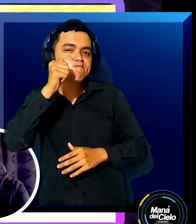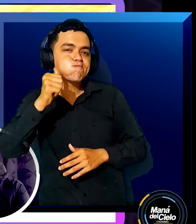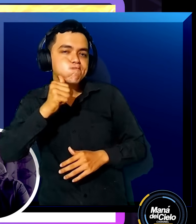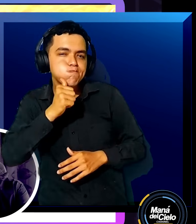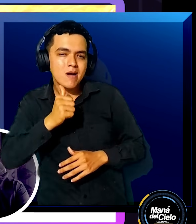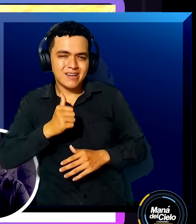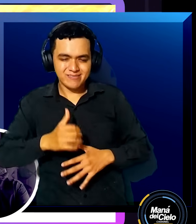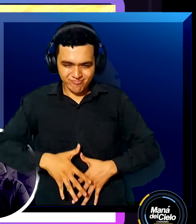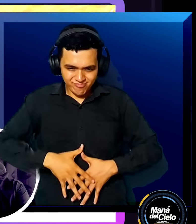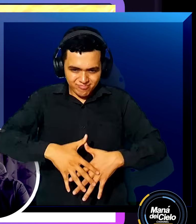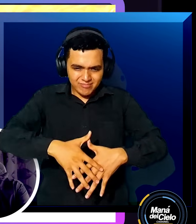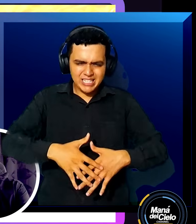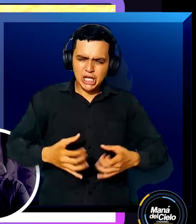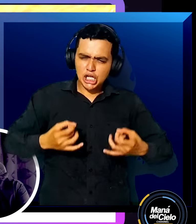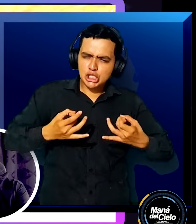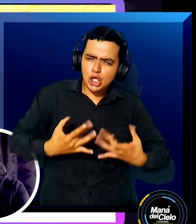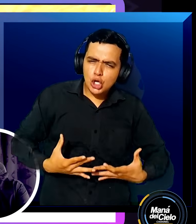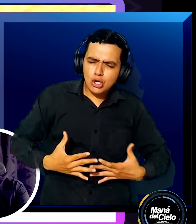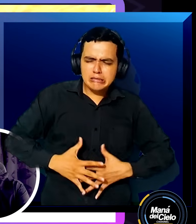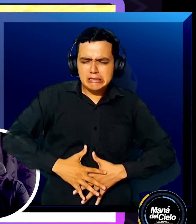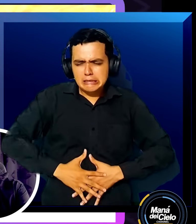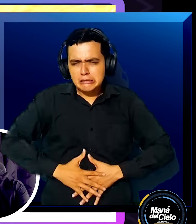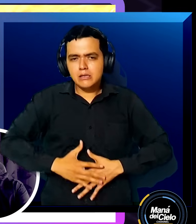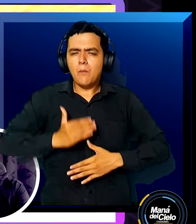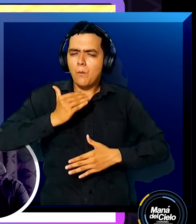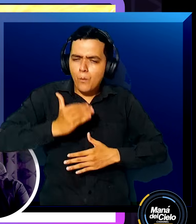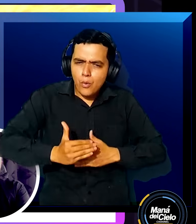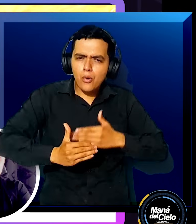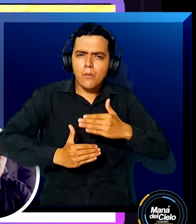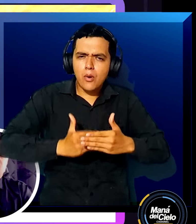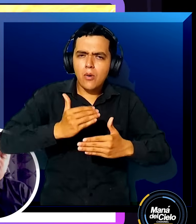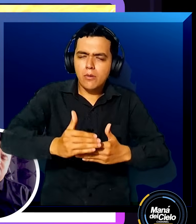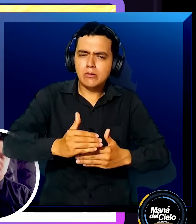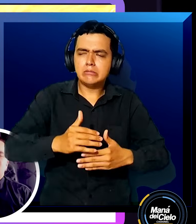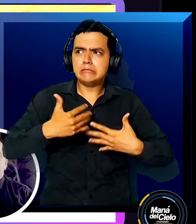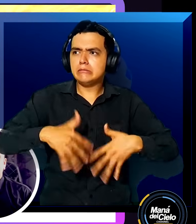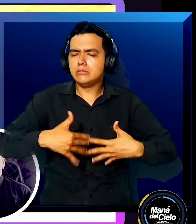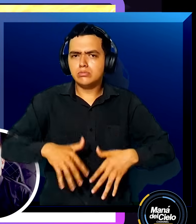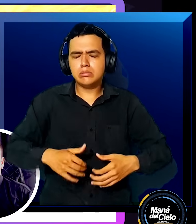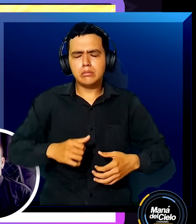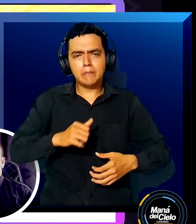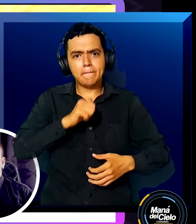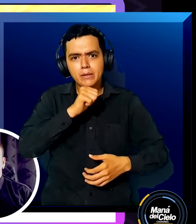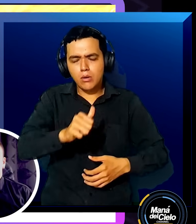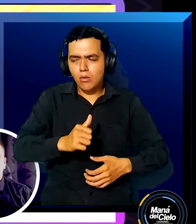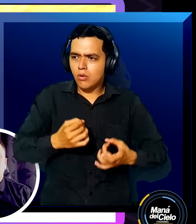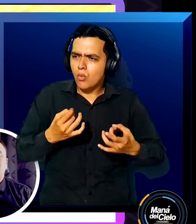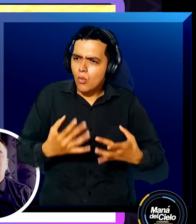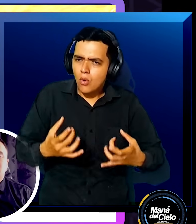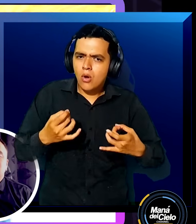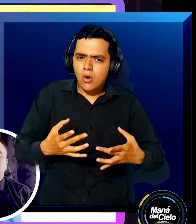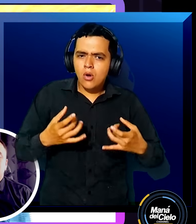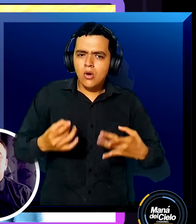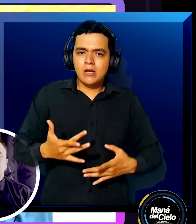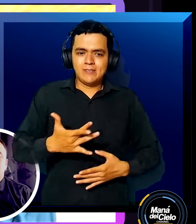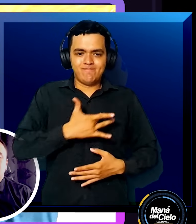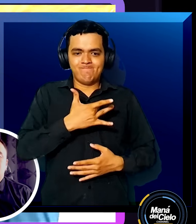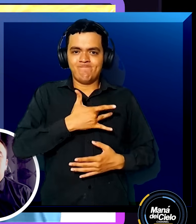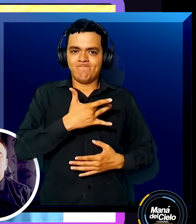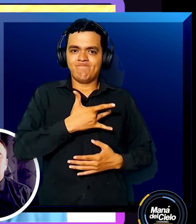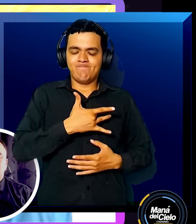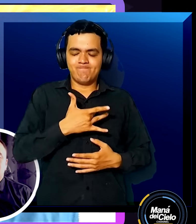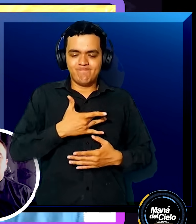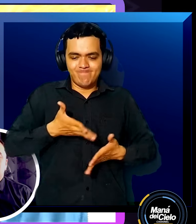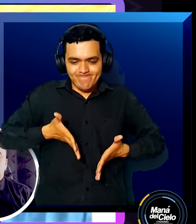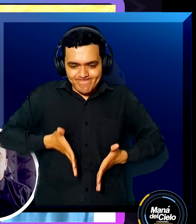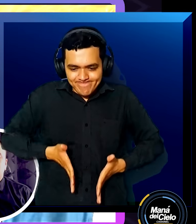Paz, 30 horas con los dolores. A lo último me tuvieron que hacer cesárea. Entonces uno cuando está con esos dolores de parto, uno